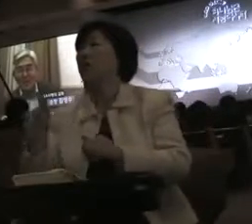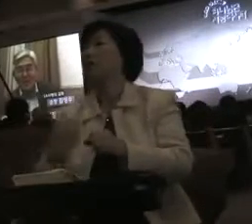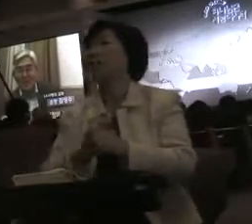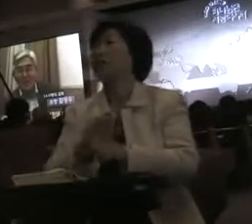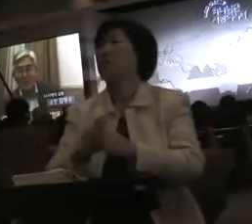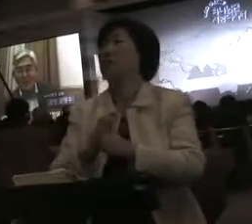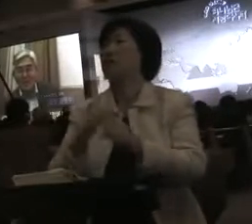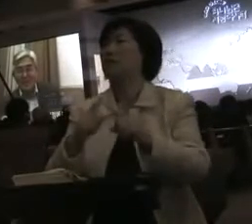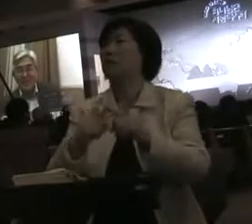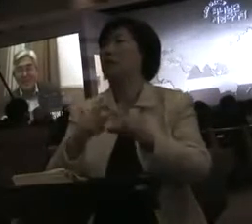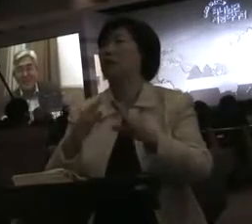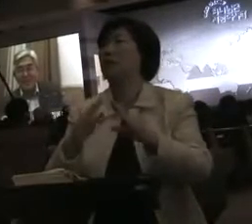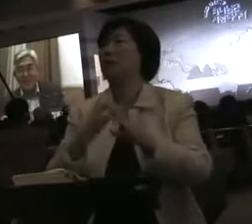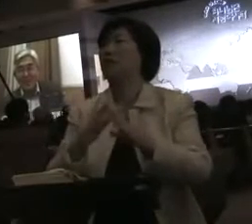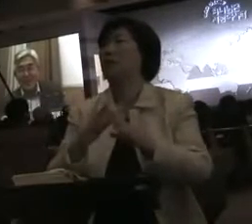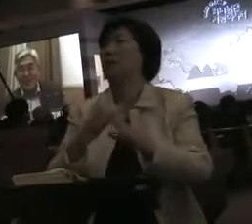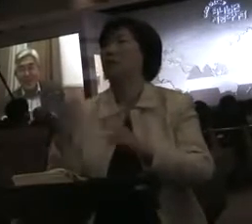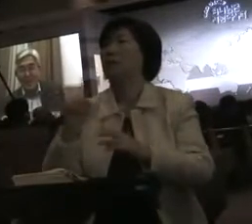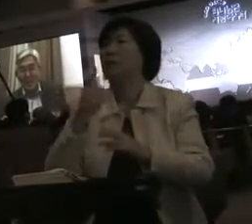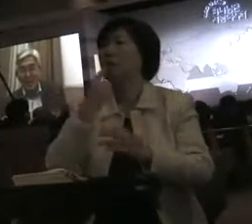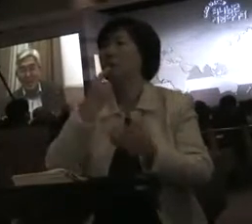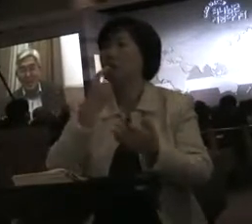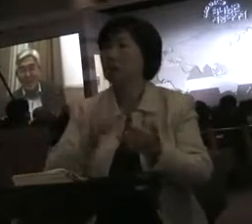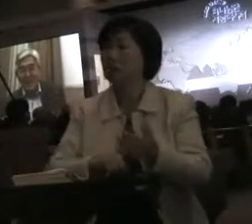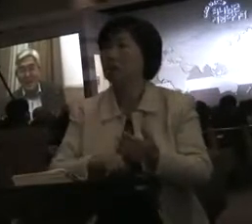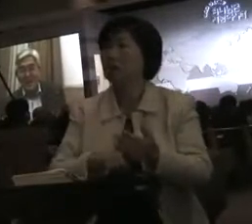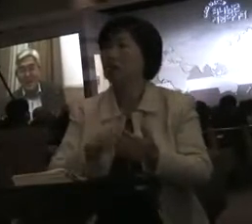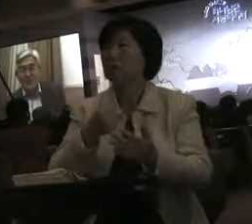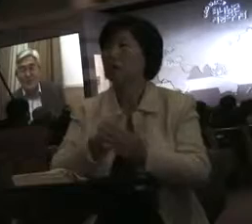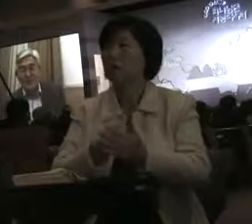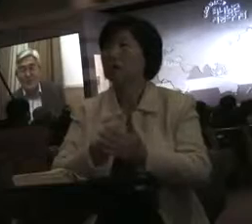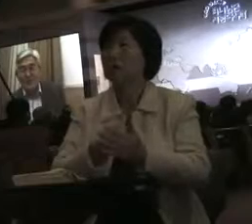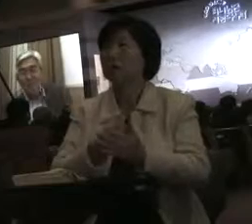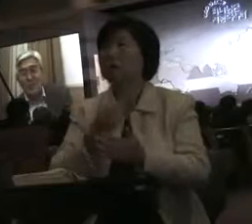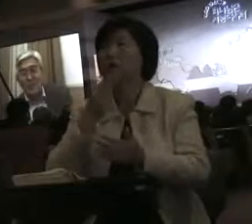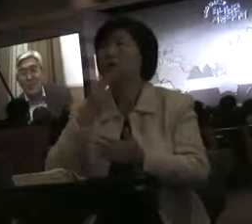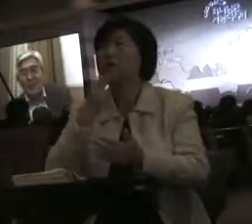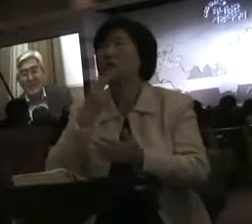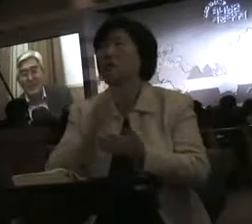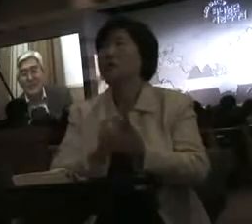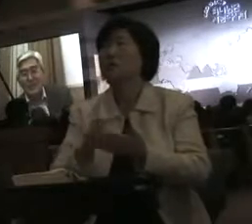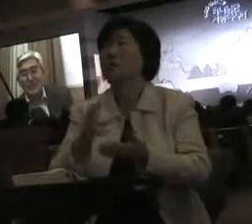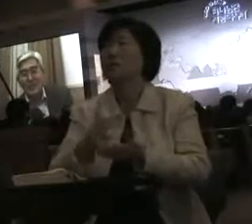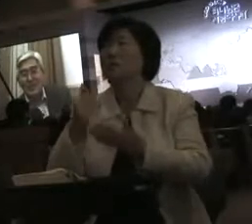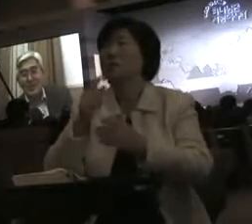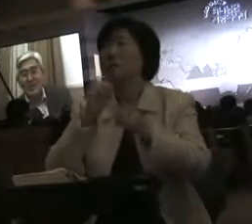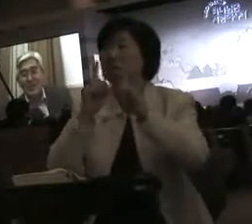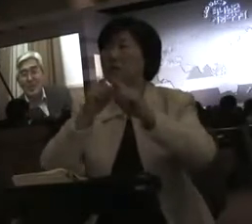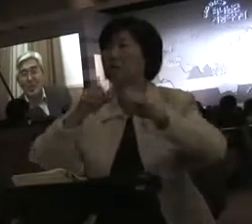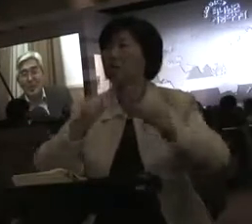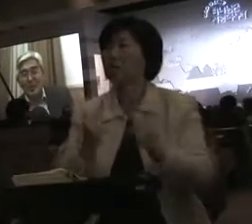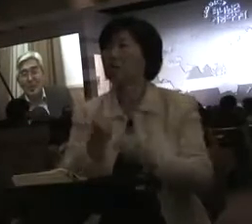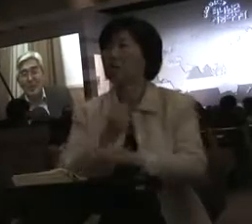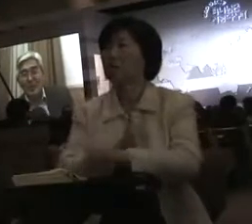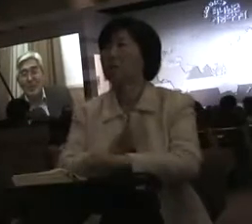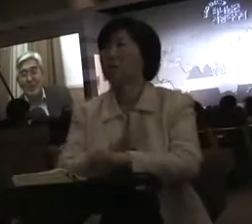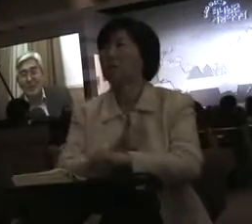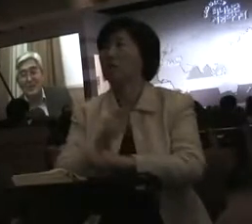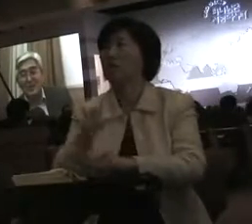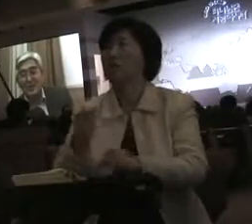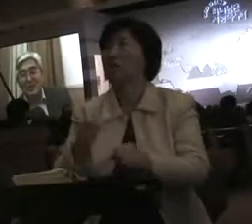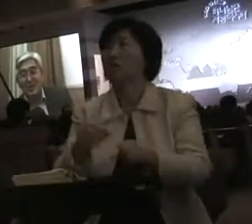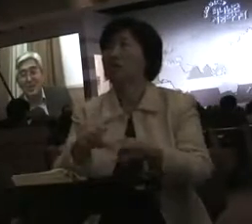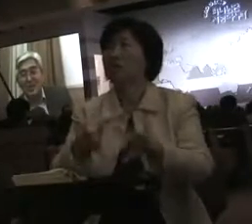어떻게 결정할지를 쉽게 정할 수는 없었습니다. 주의 말씀에 순종해서 그